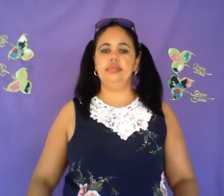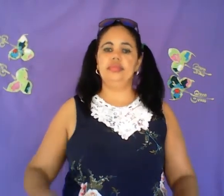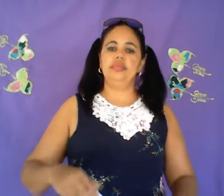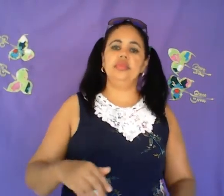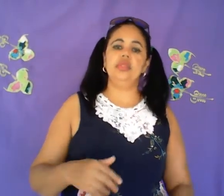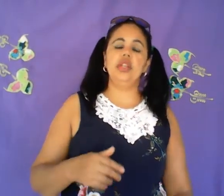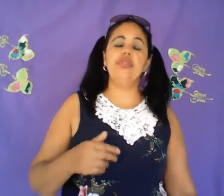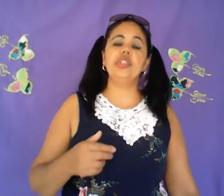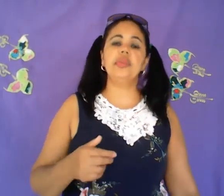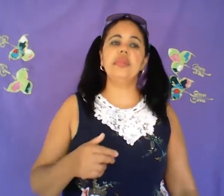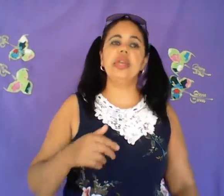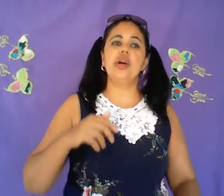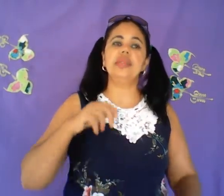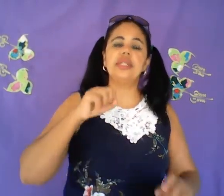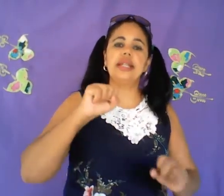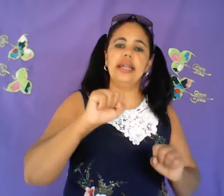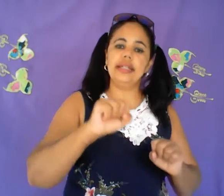Então, eu fiz primeiro a bicicleta.